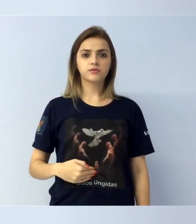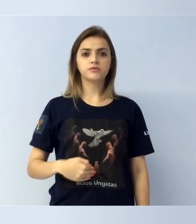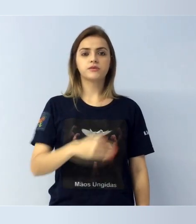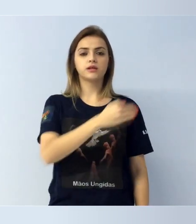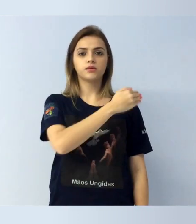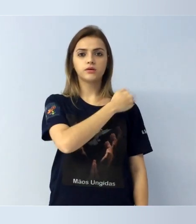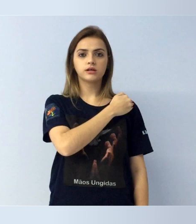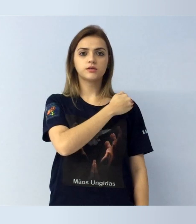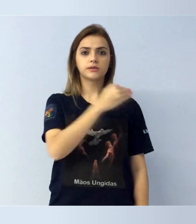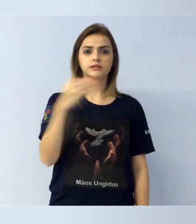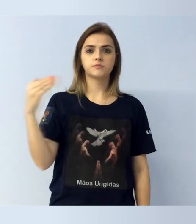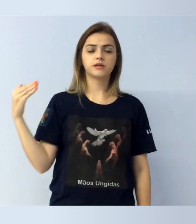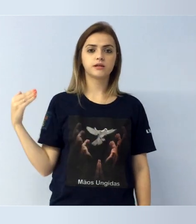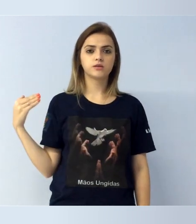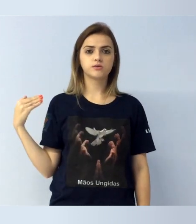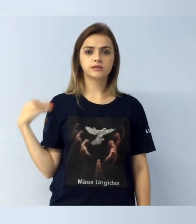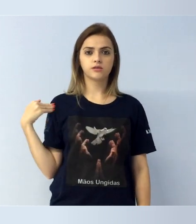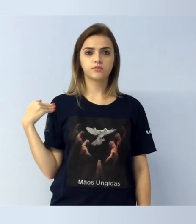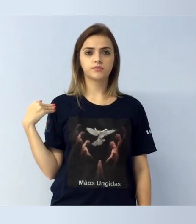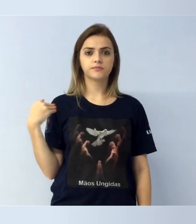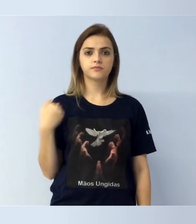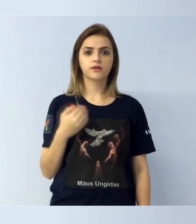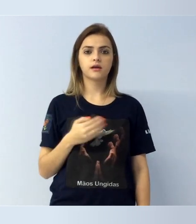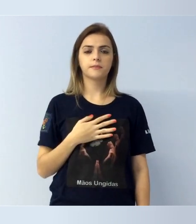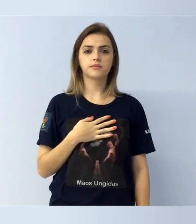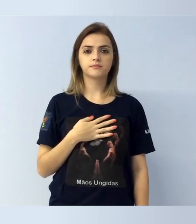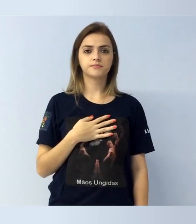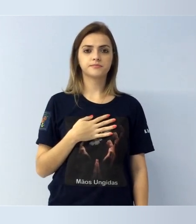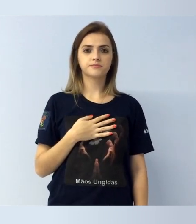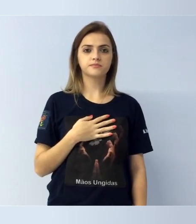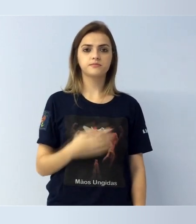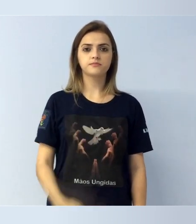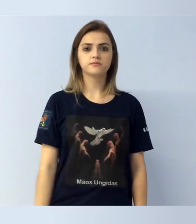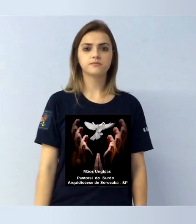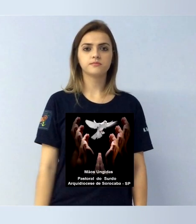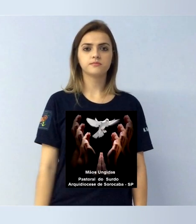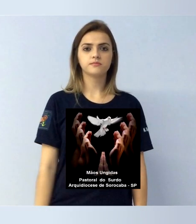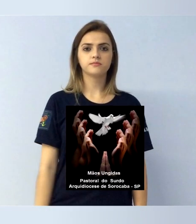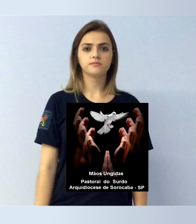e do Filho, e do Espírito Santo. Amém.